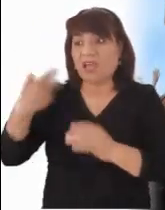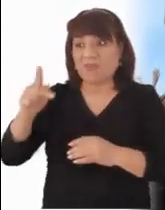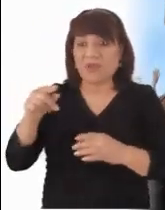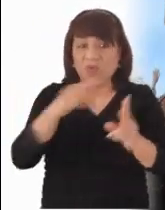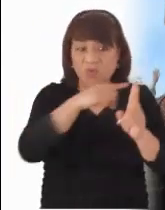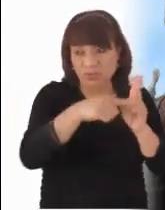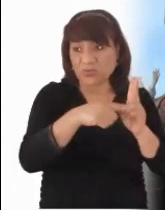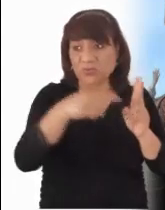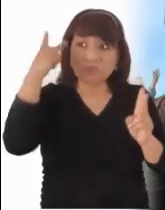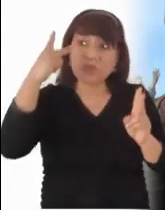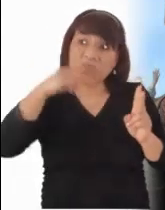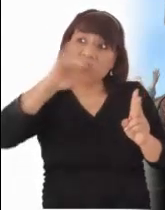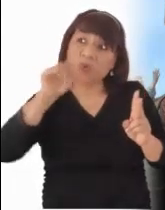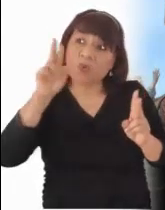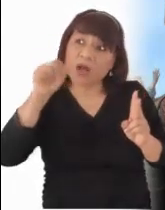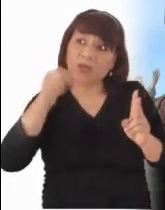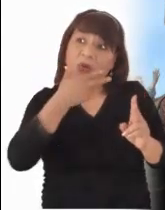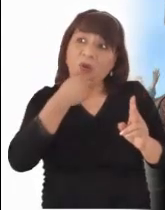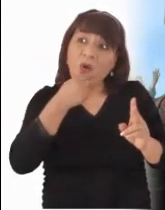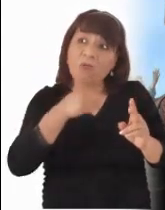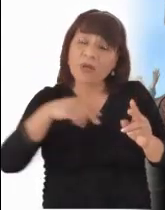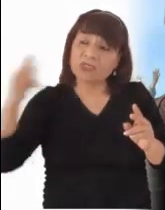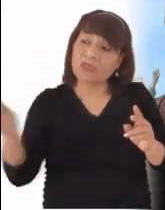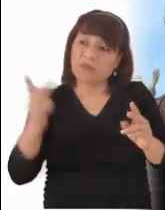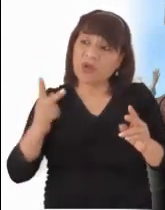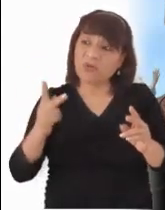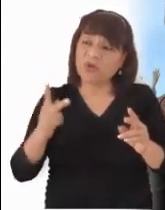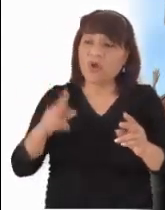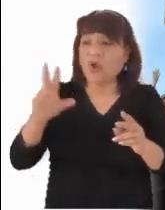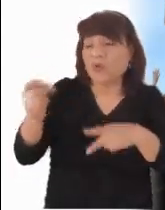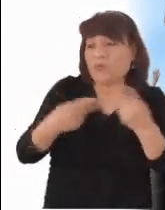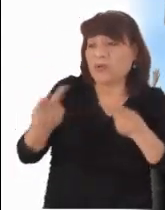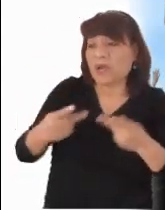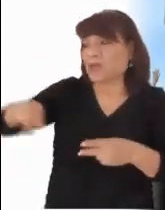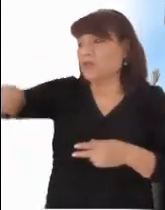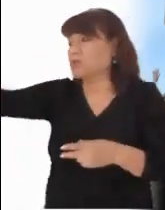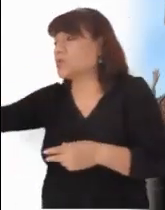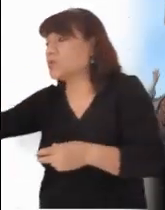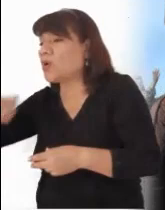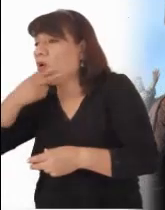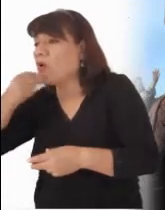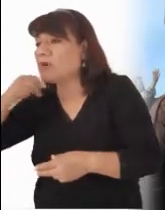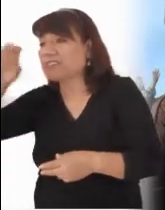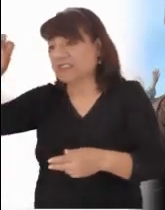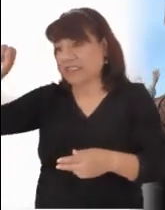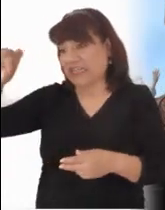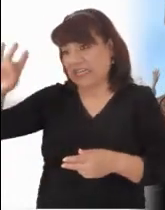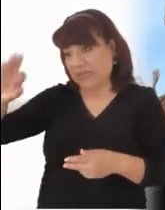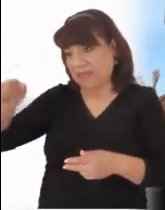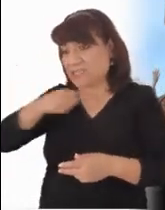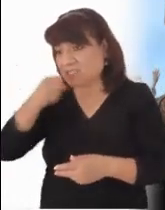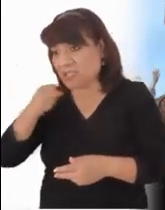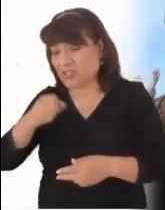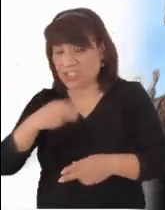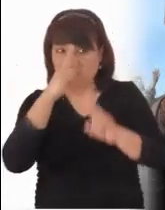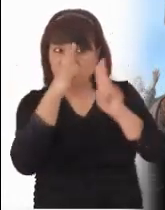son hombres del pueblo sin ninguna instrucción, los escribas y los ancianos no aceptan su testimonio y